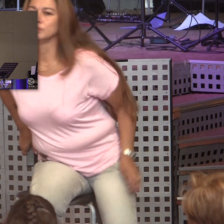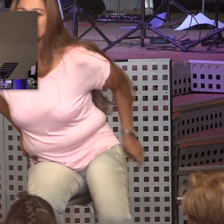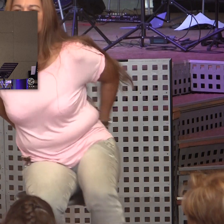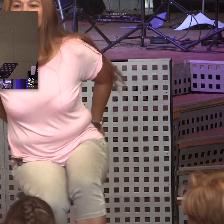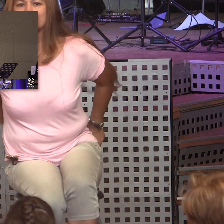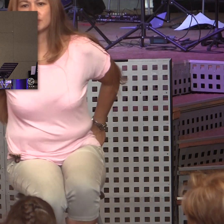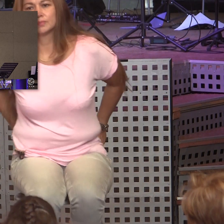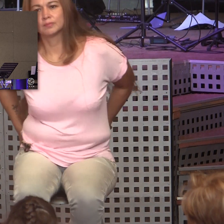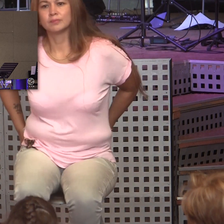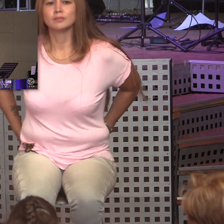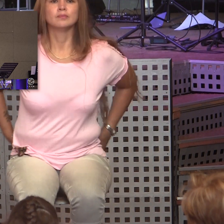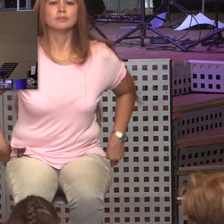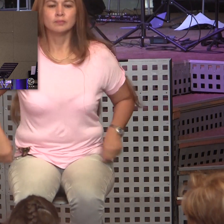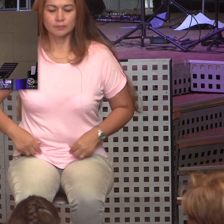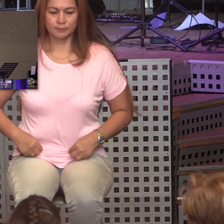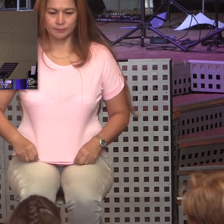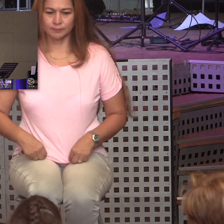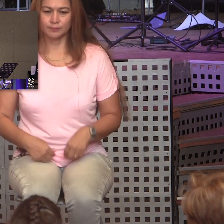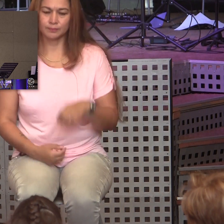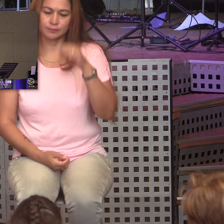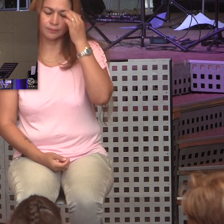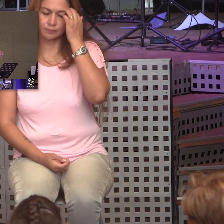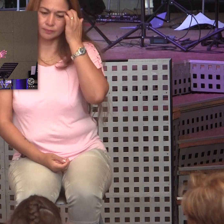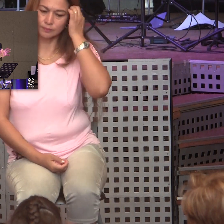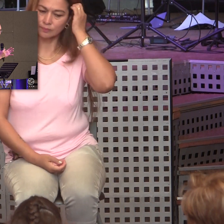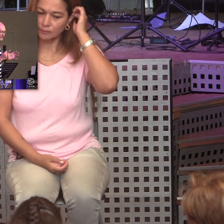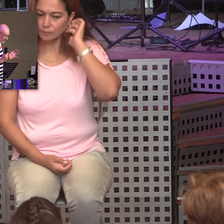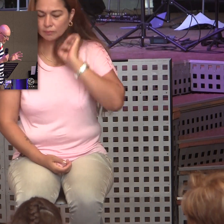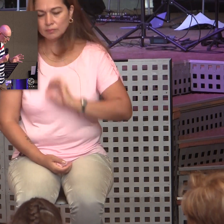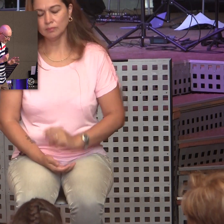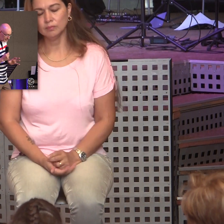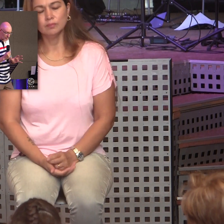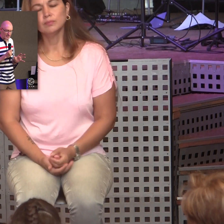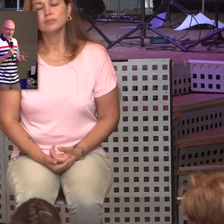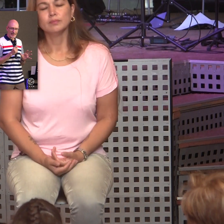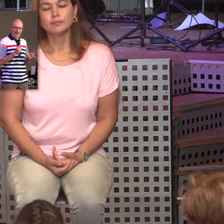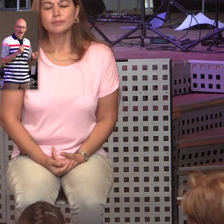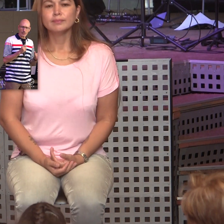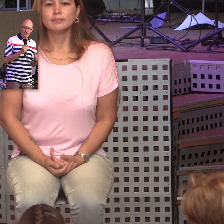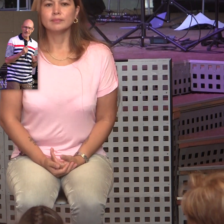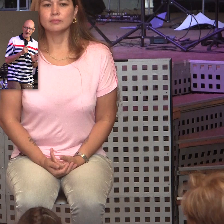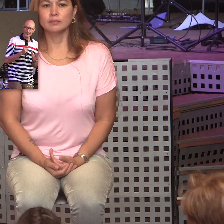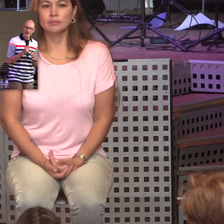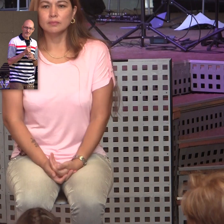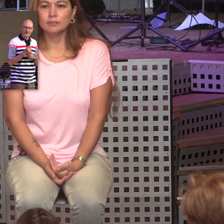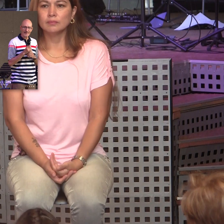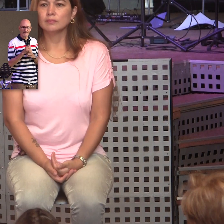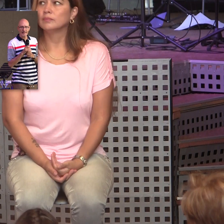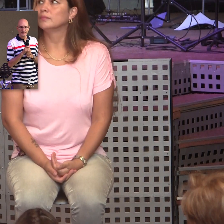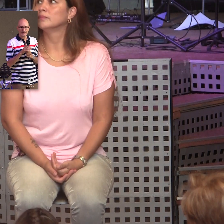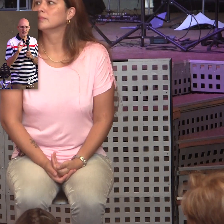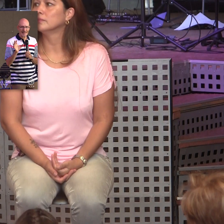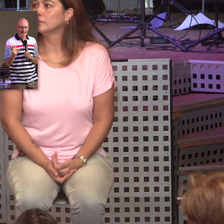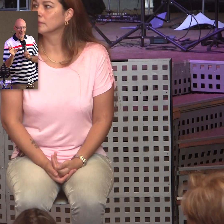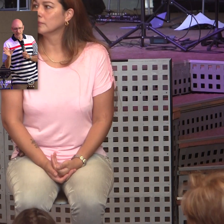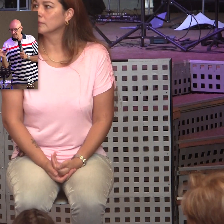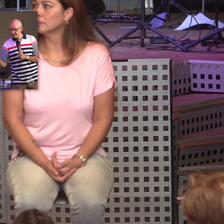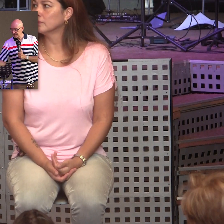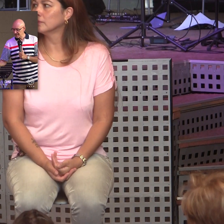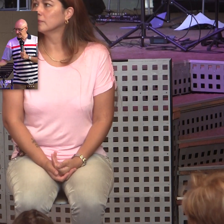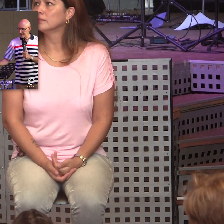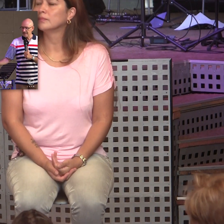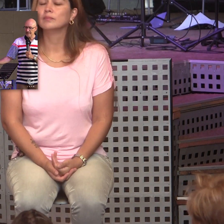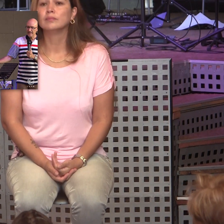Gente movida por el Espíritu Santo. Lo voy a decir de una vez por si me agoto el tiempo. Pero esta es la idea de